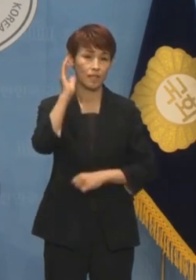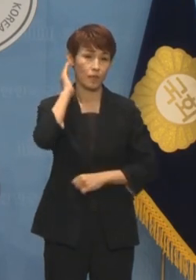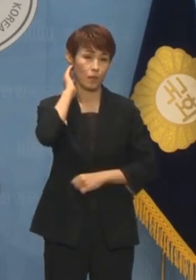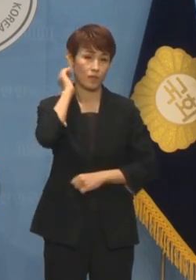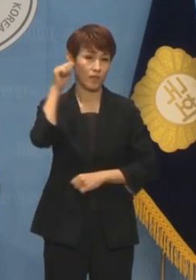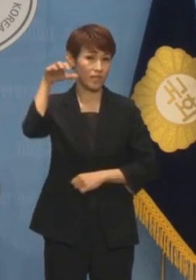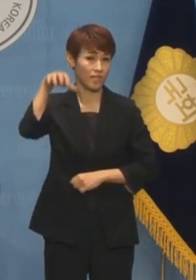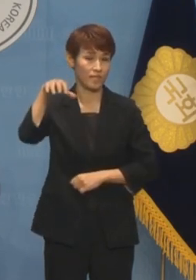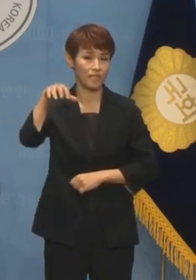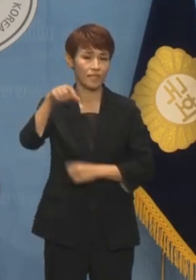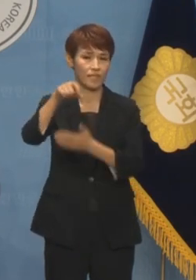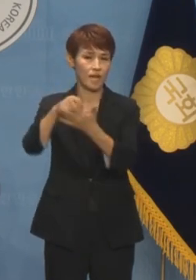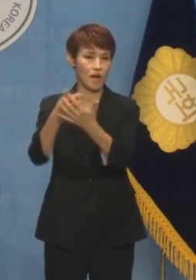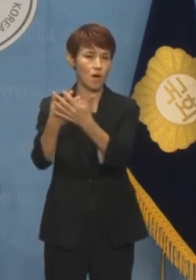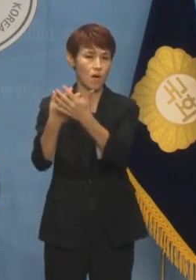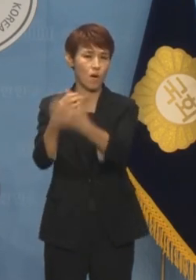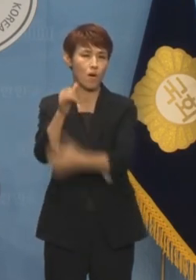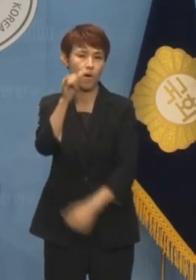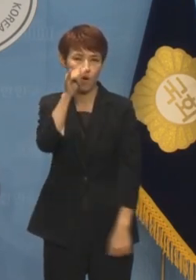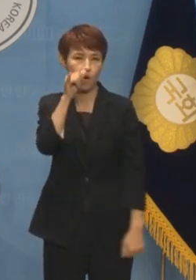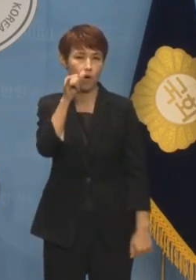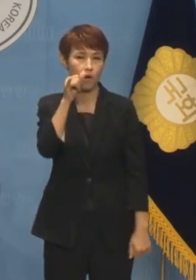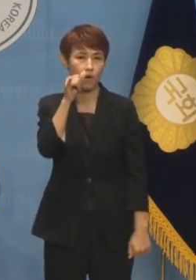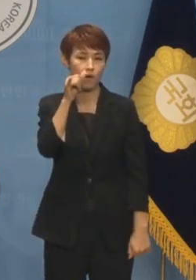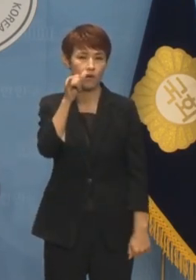대통령실에서 기자회견을 하신다고 합니다.